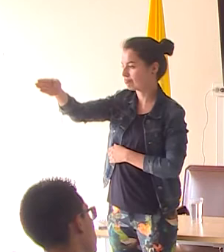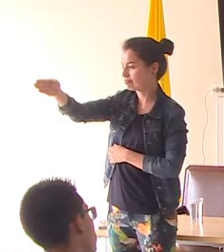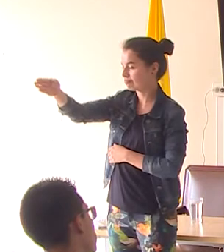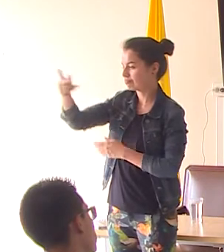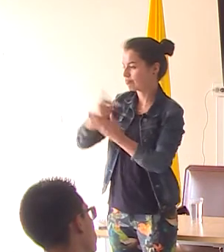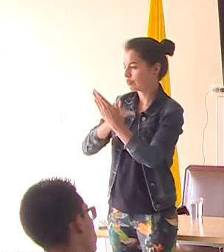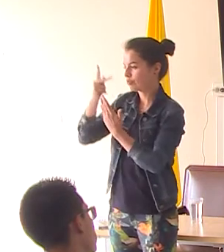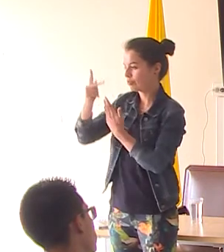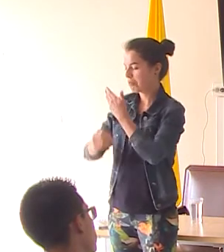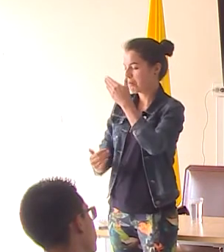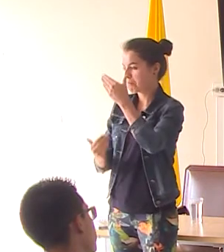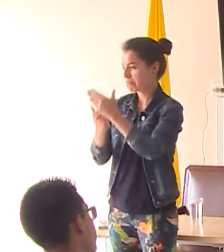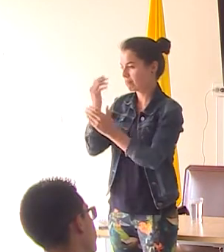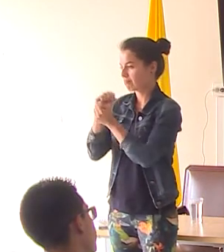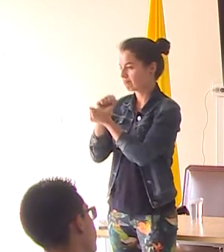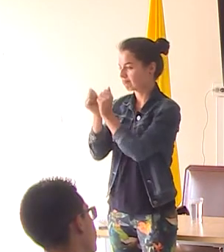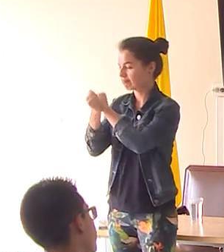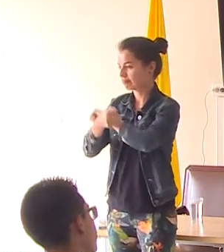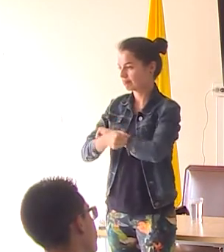renovación urbana